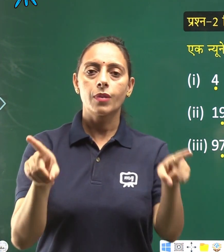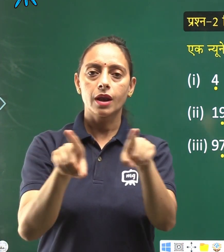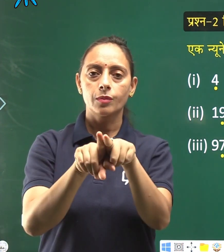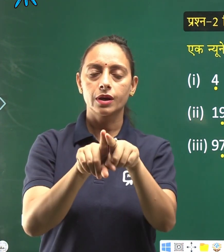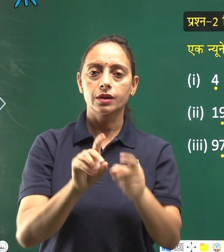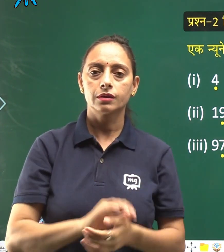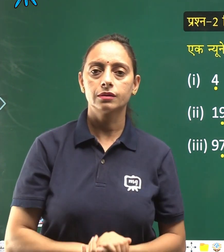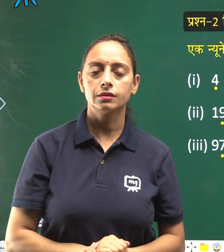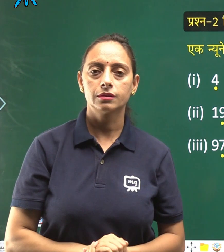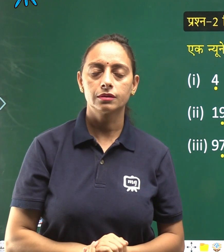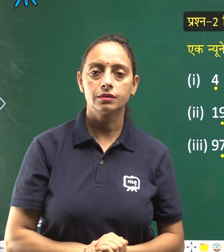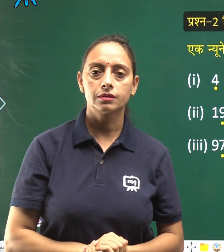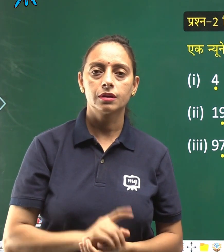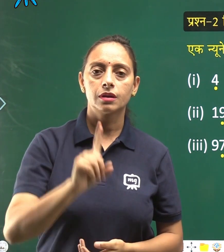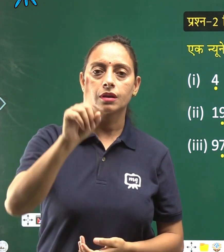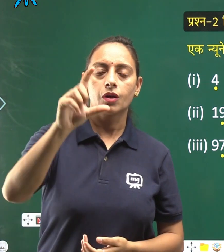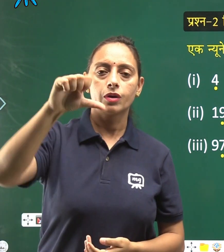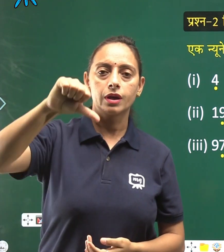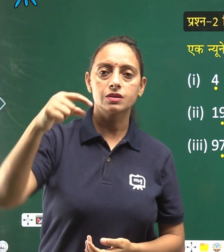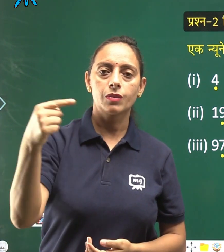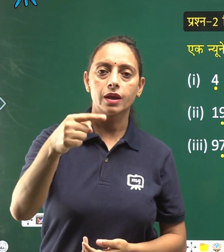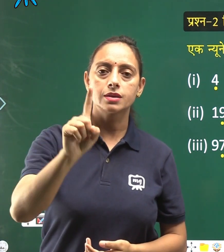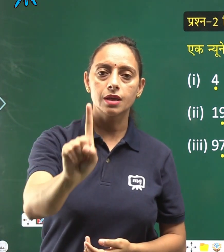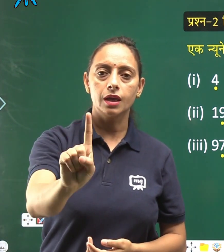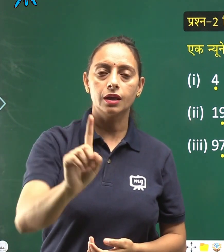बराबर 19 - 1